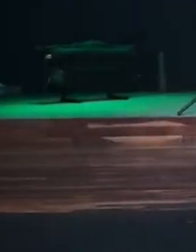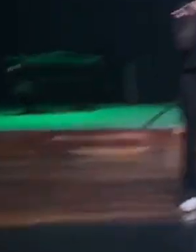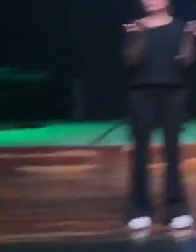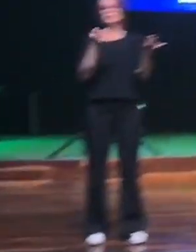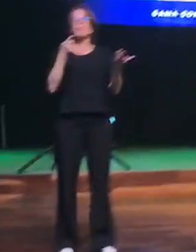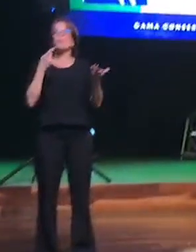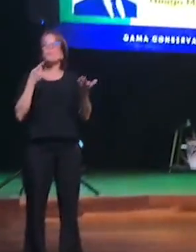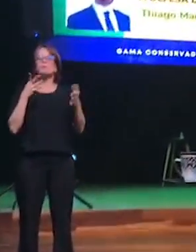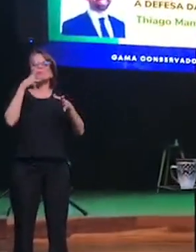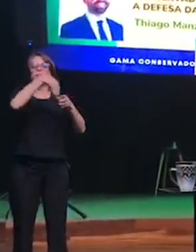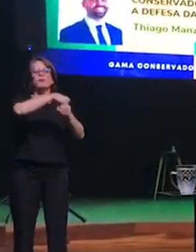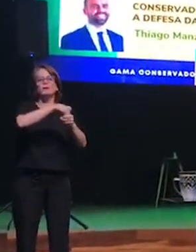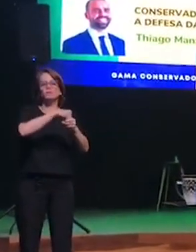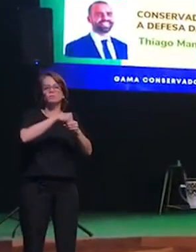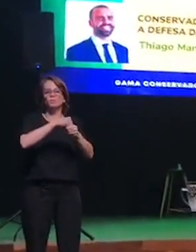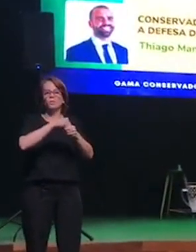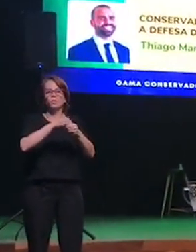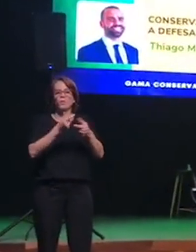movimentos militantes,